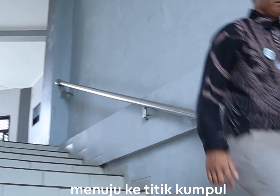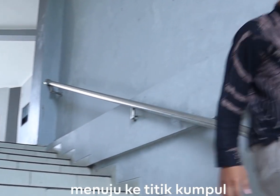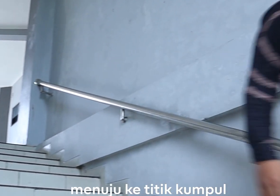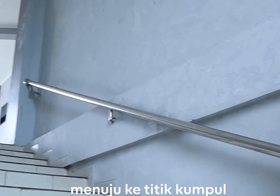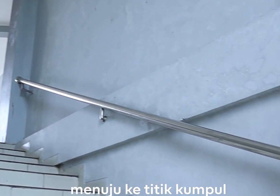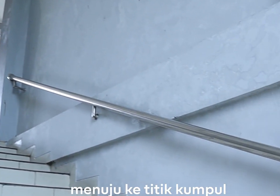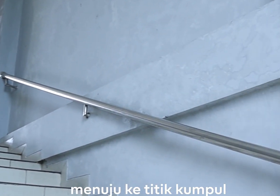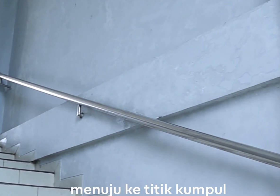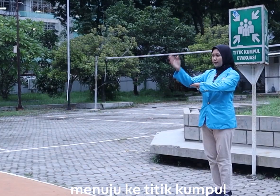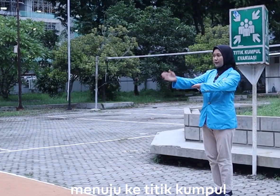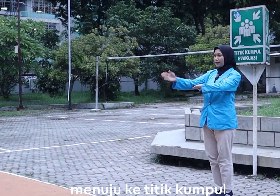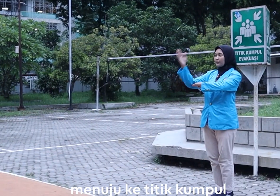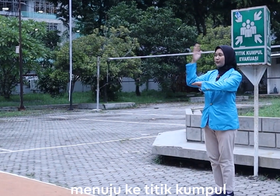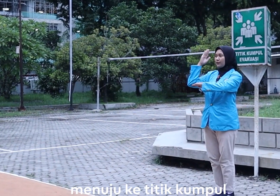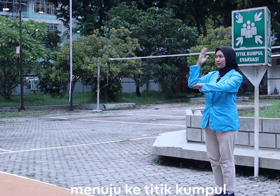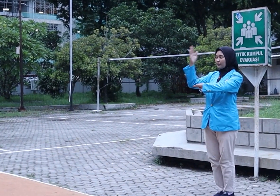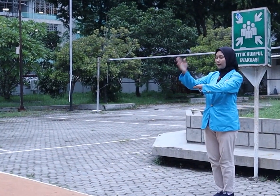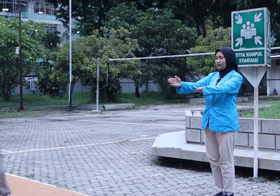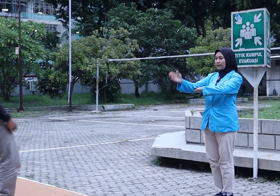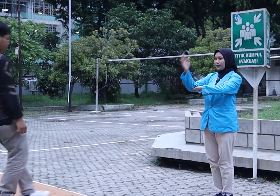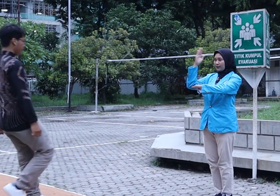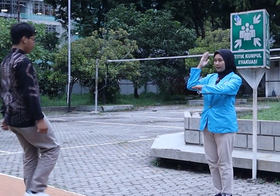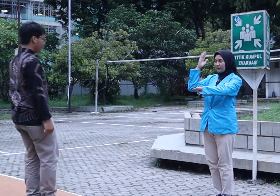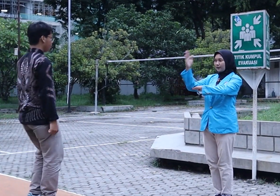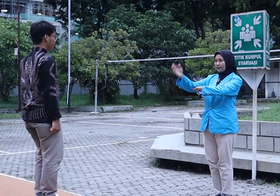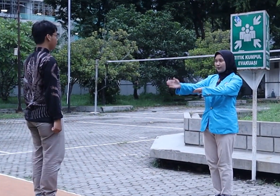menuju ke titik kumpul